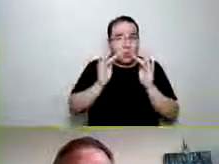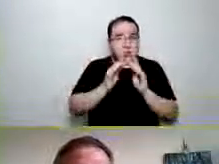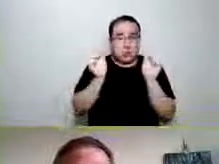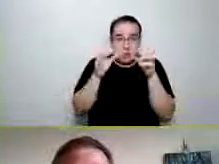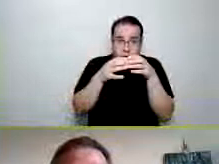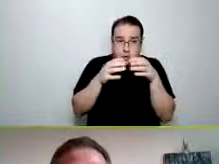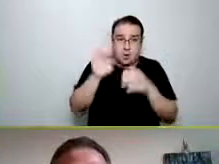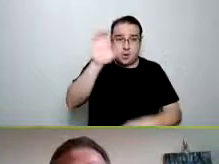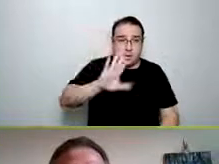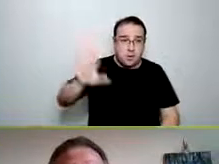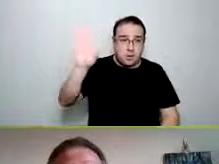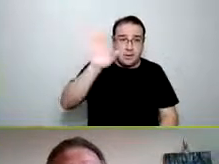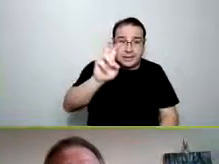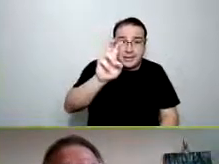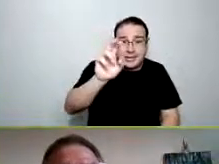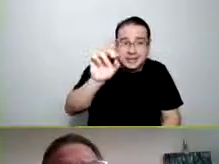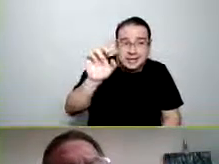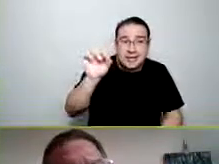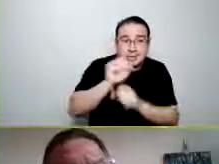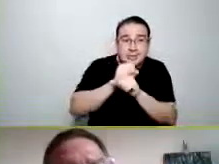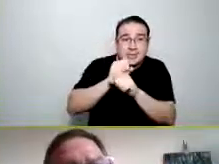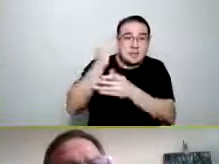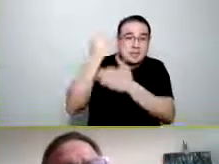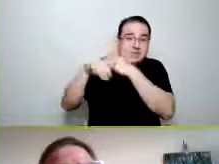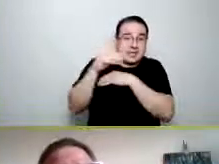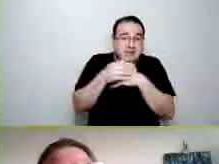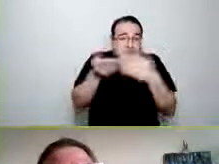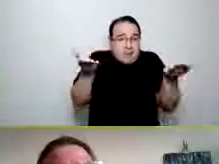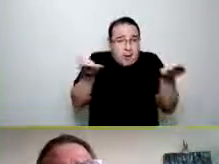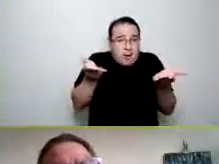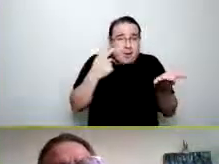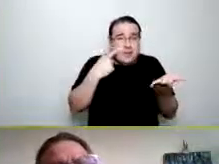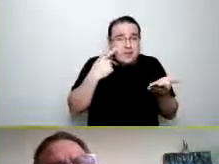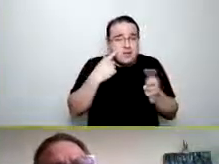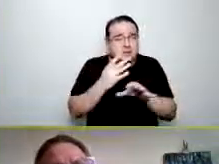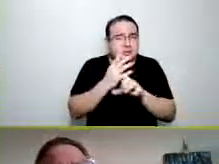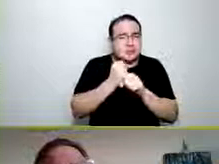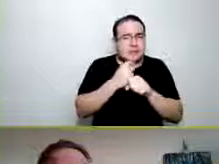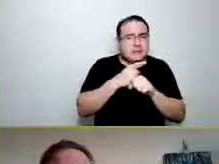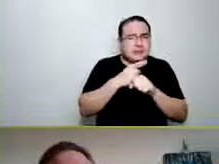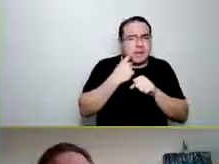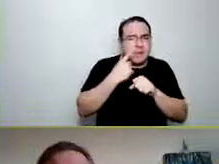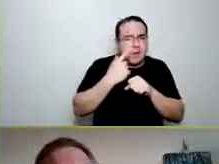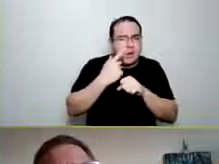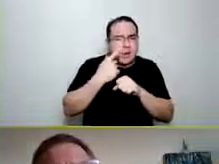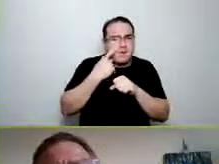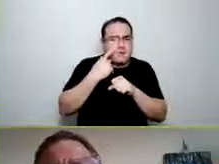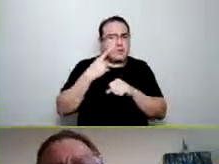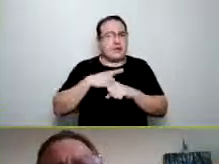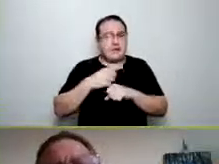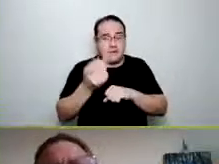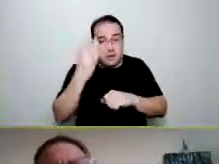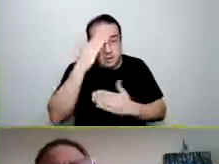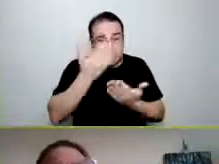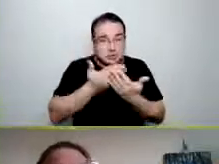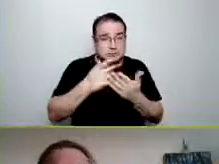europeus 500 anos atrás, né? E, na época, há estimativas bastante válidas, eu creio,